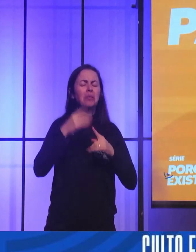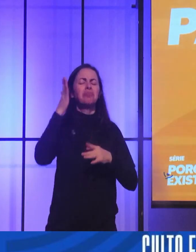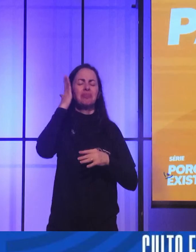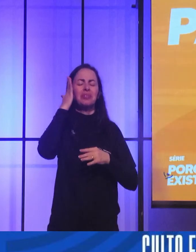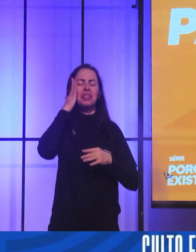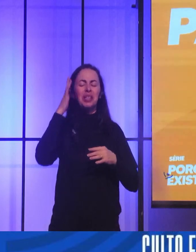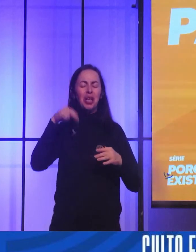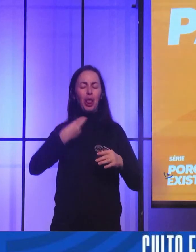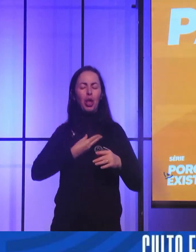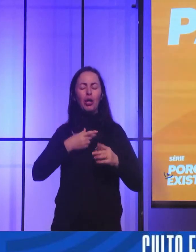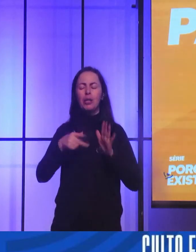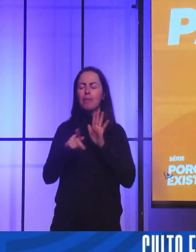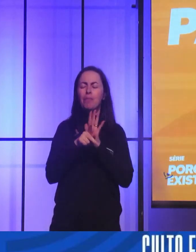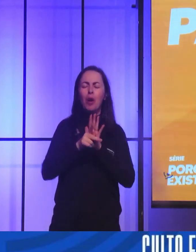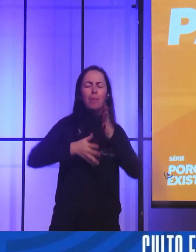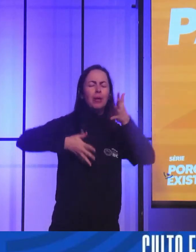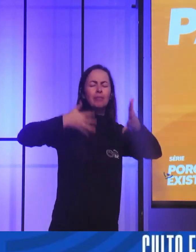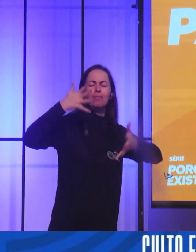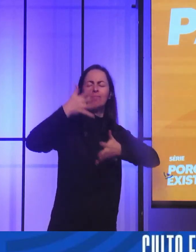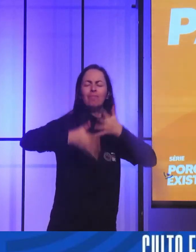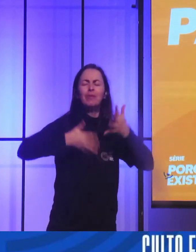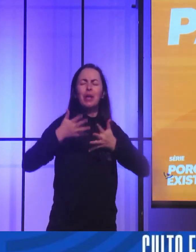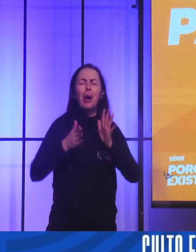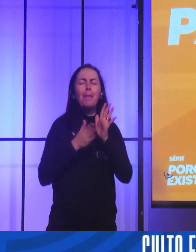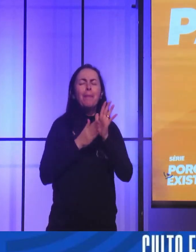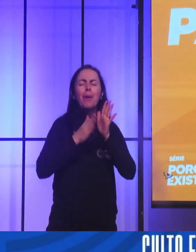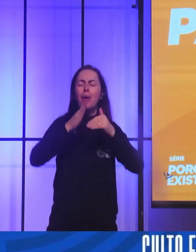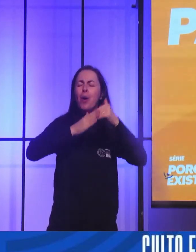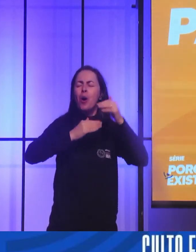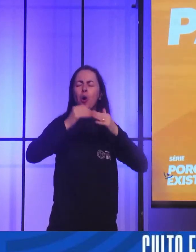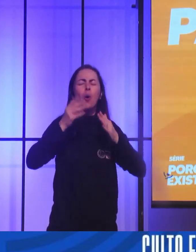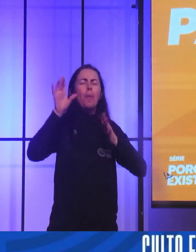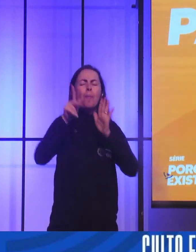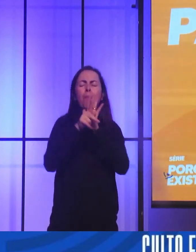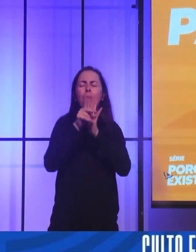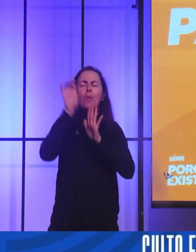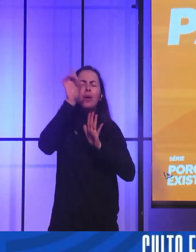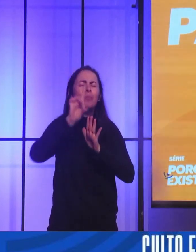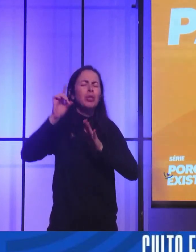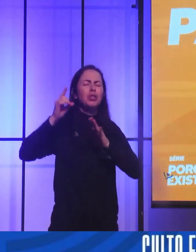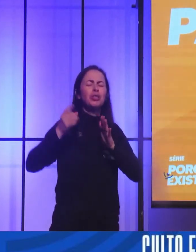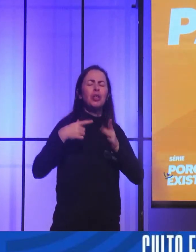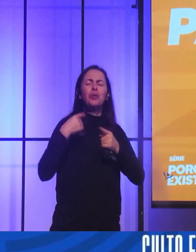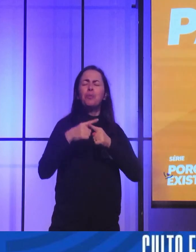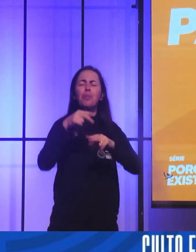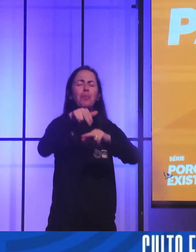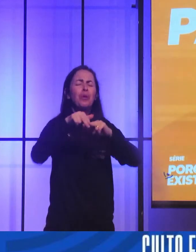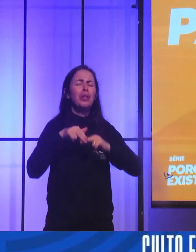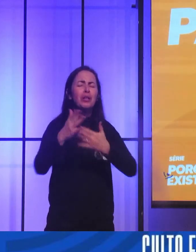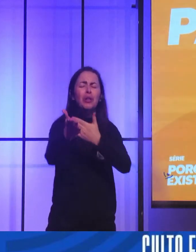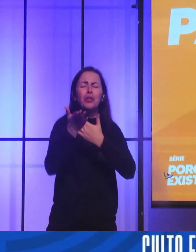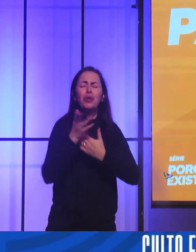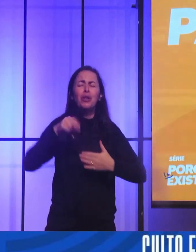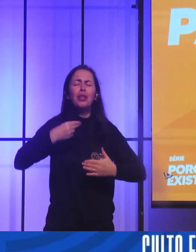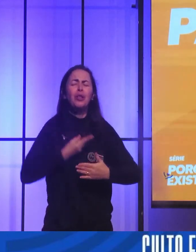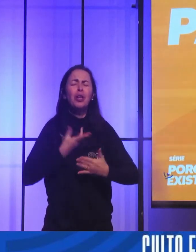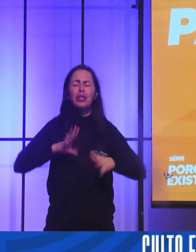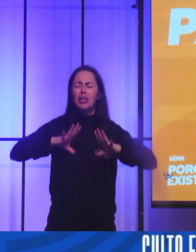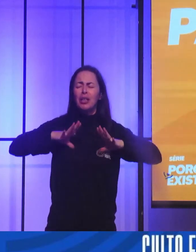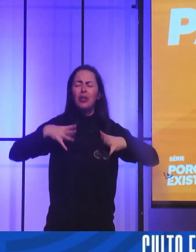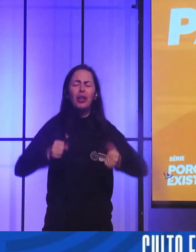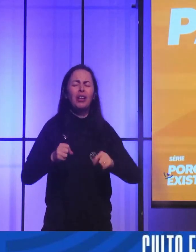somos a boca de Deus nos dias de hoje. Então nos ajuda, nos dá ousadia, nos dá coragem, nos